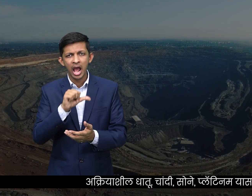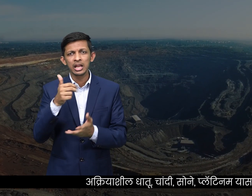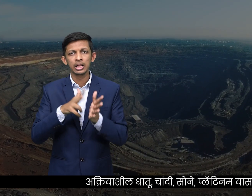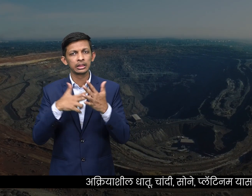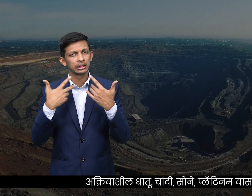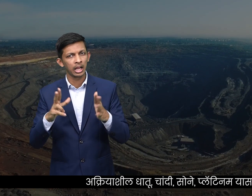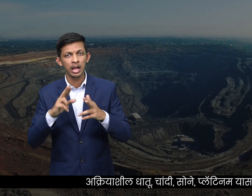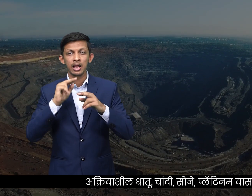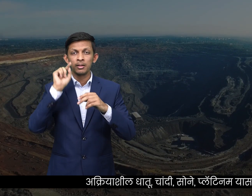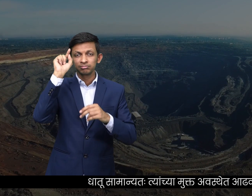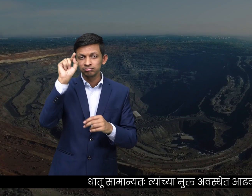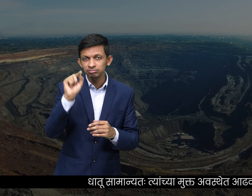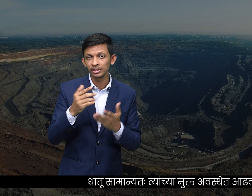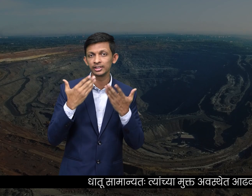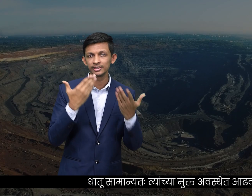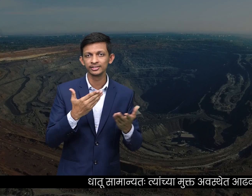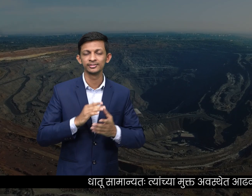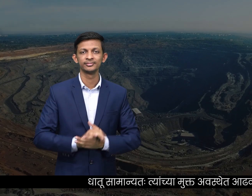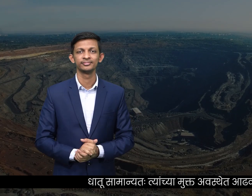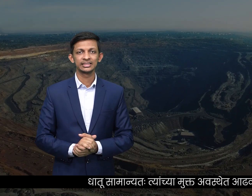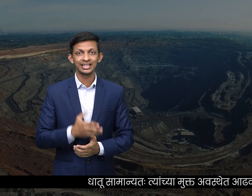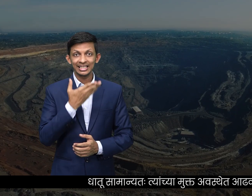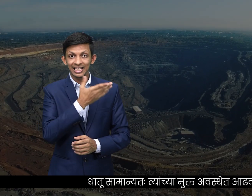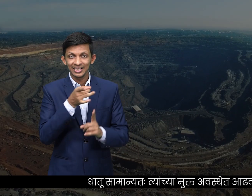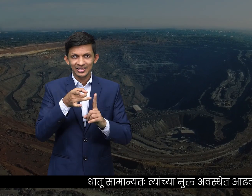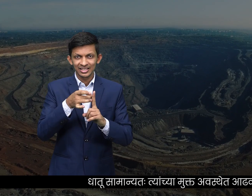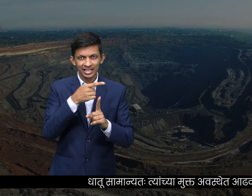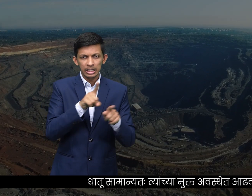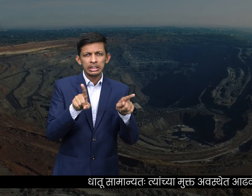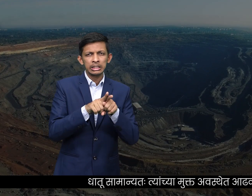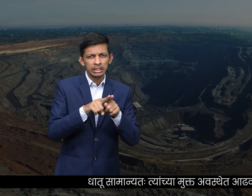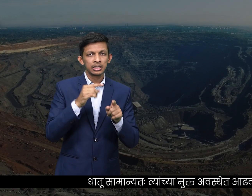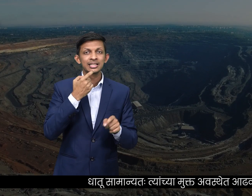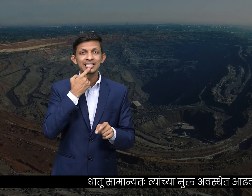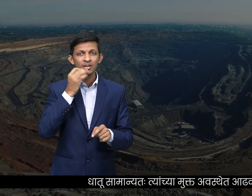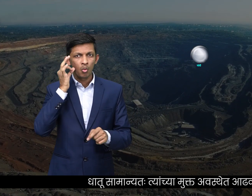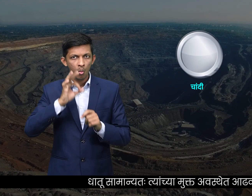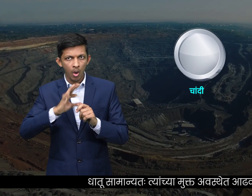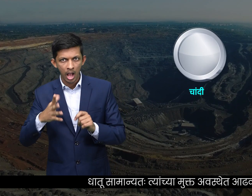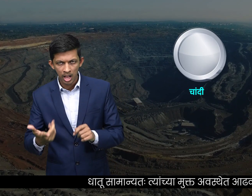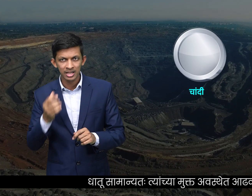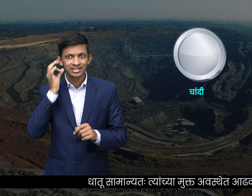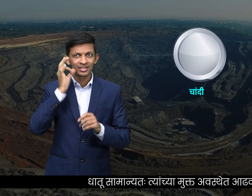प्लॅटिनम यासारखे हे धातू सामान्यतः त्यांच्या मुक्त अवस्थेत आढळतात.